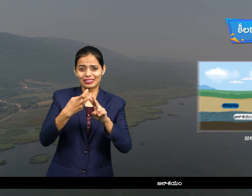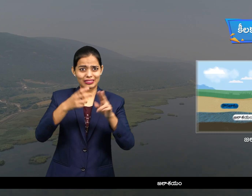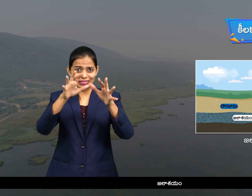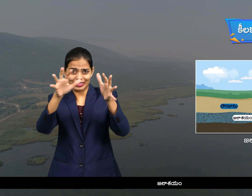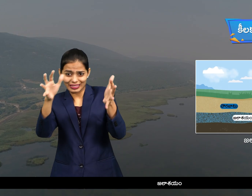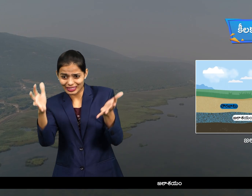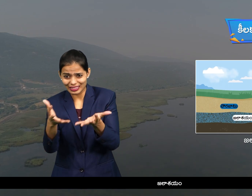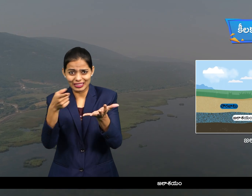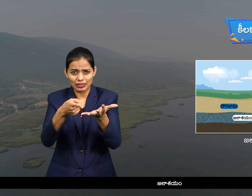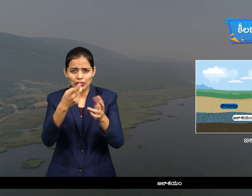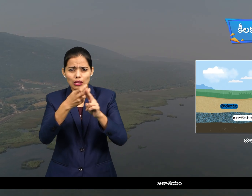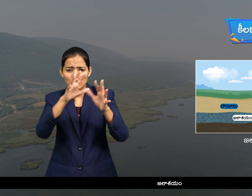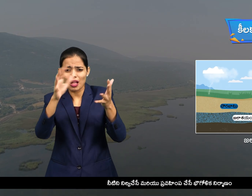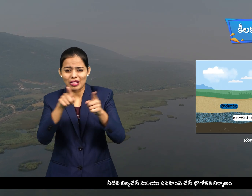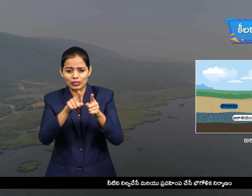జలాశయం